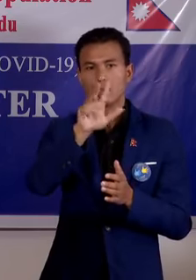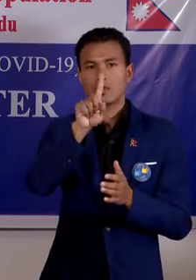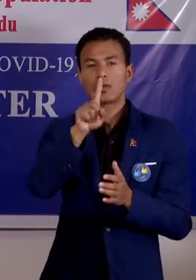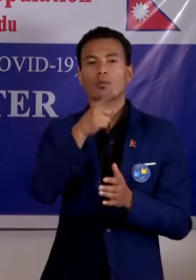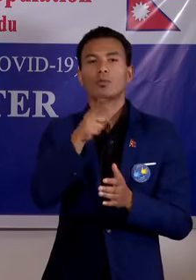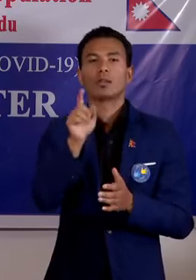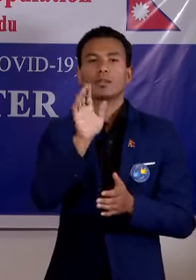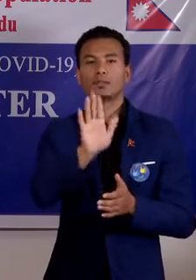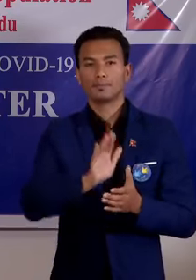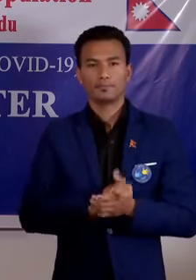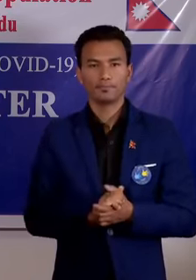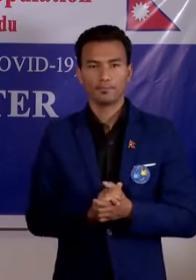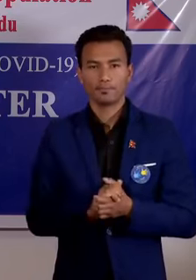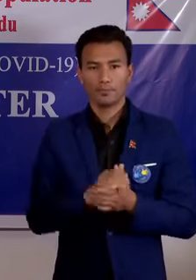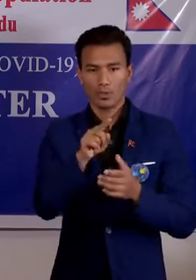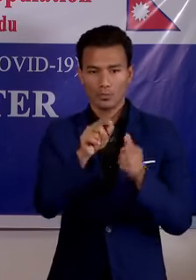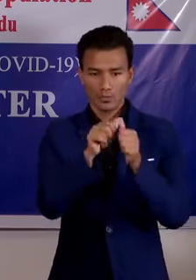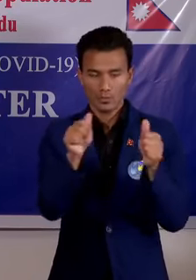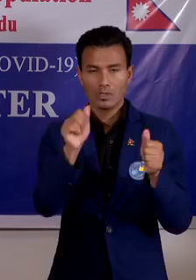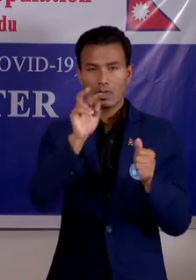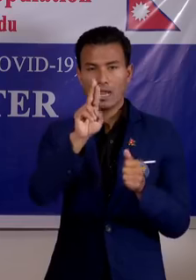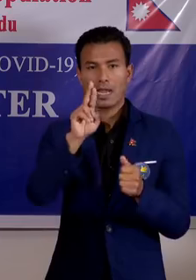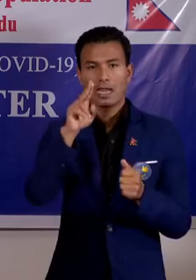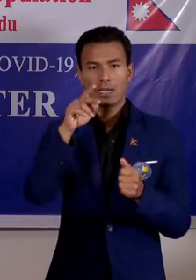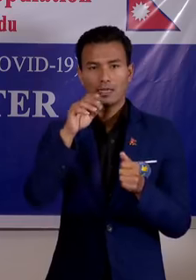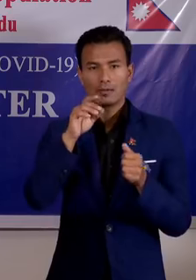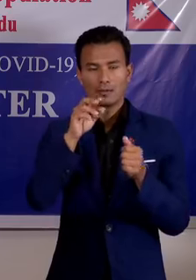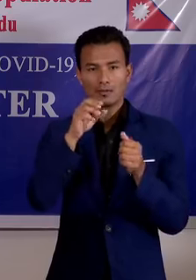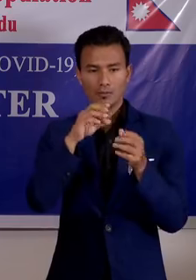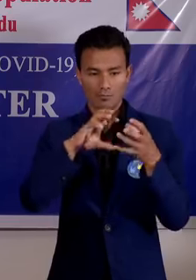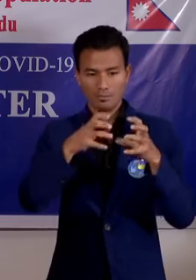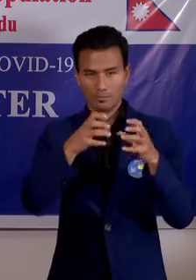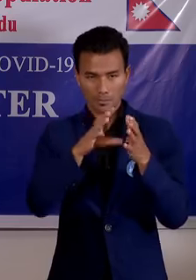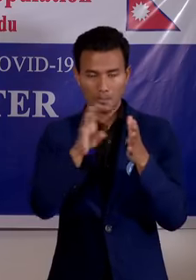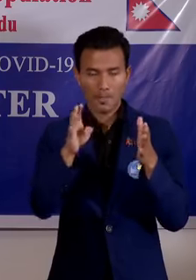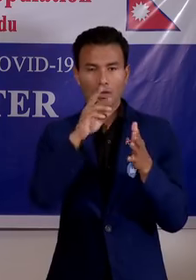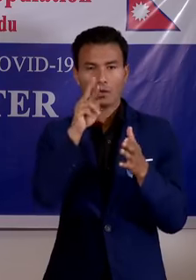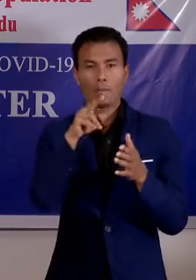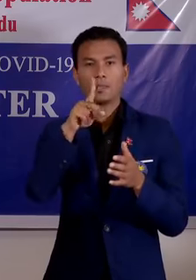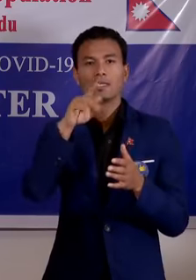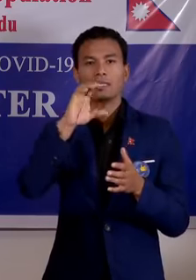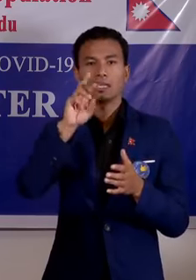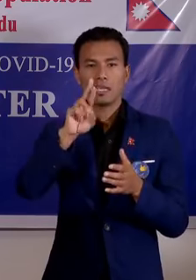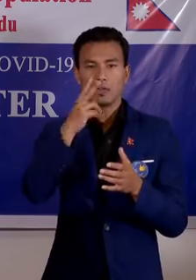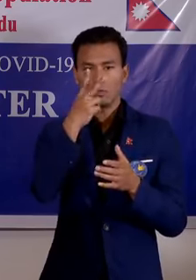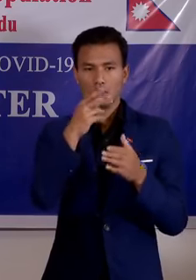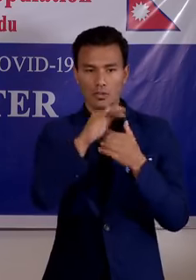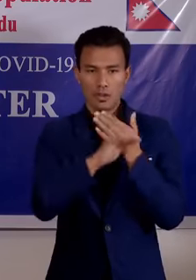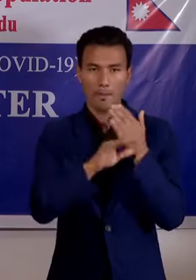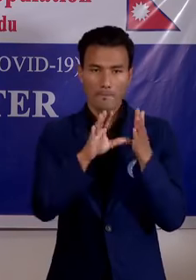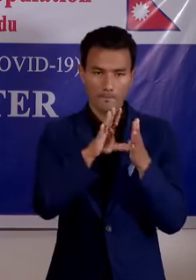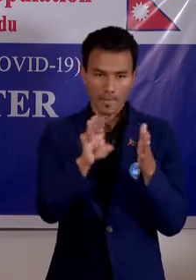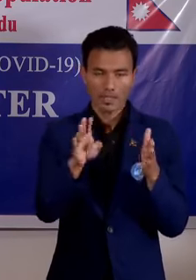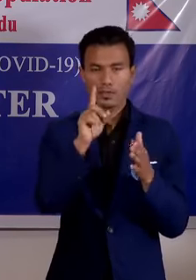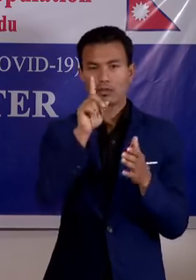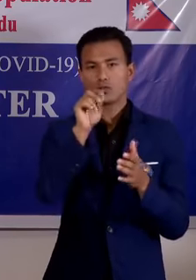5291 छ। यसरी यो ऱ्यापिड किटबाट र पिसिआर प्रविधिबाट दुवैबाट गरेर जम्मा